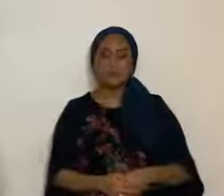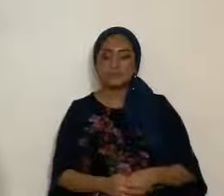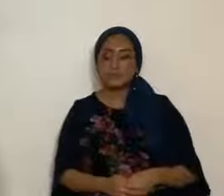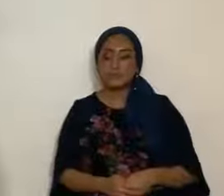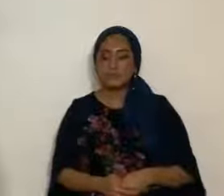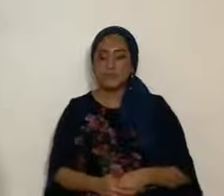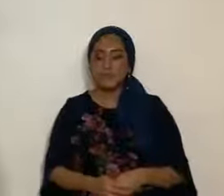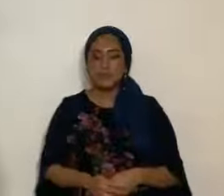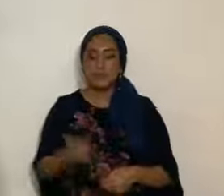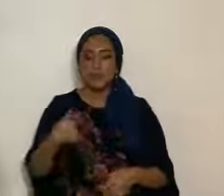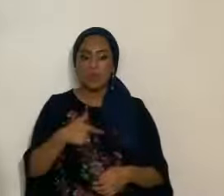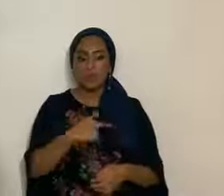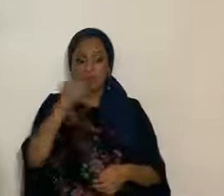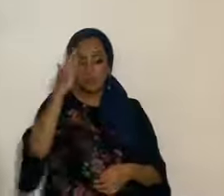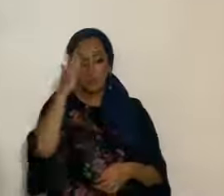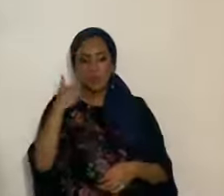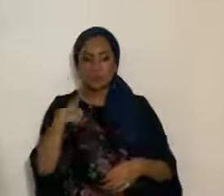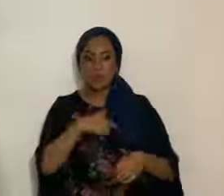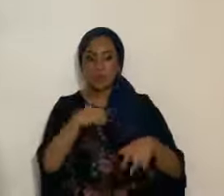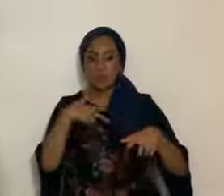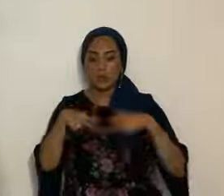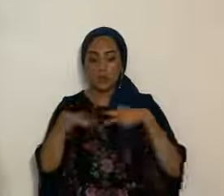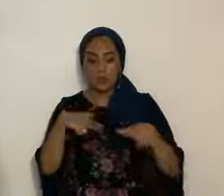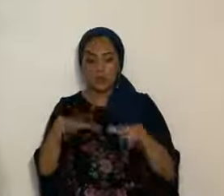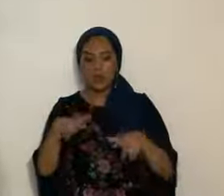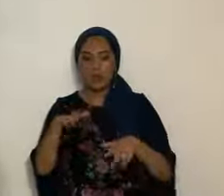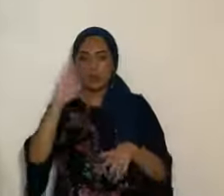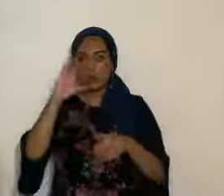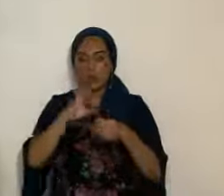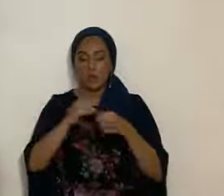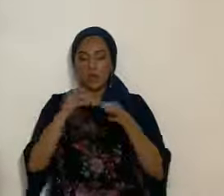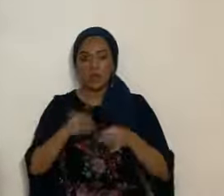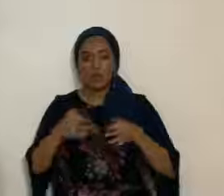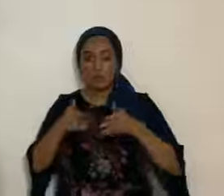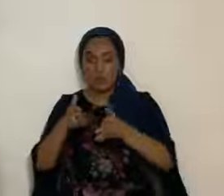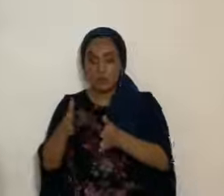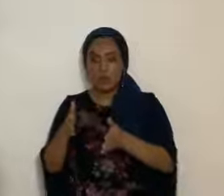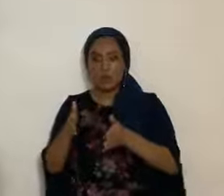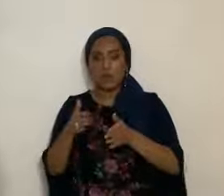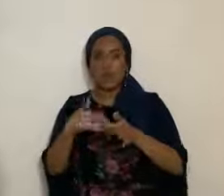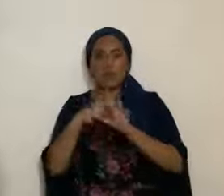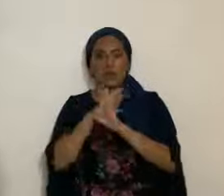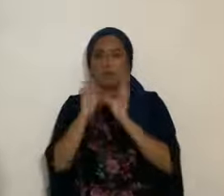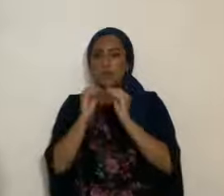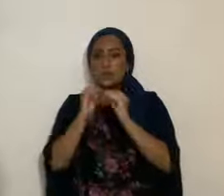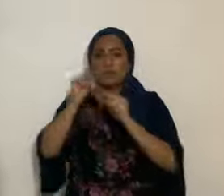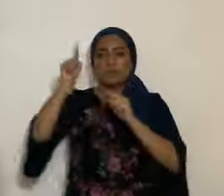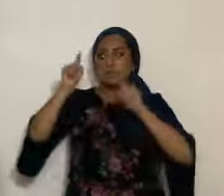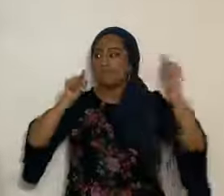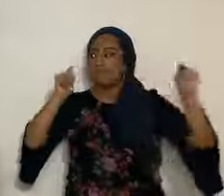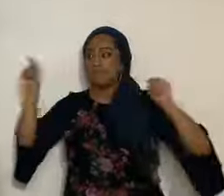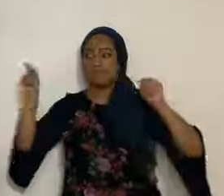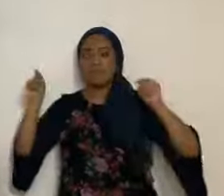Estamos seguros que caminamos precisamente en su voluntad, y ya no señalamos más a los